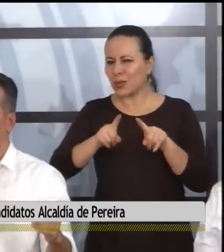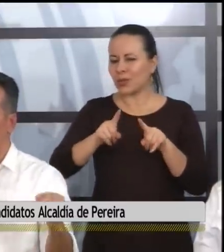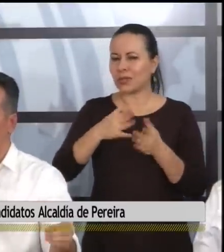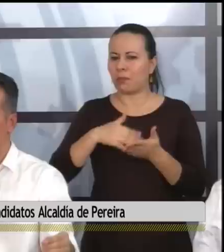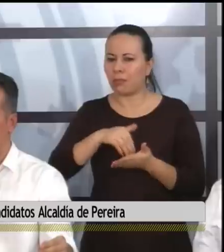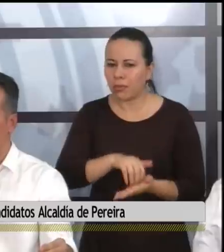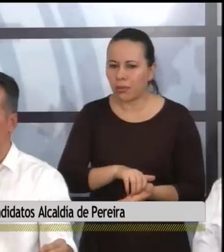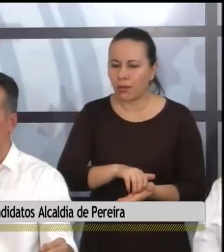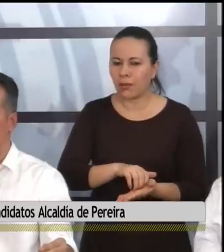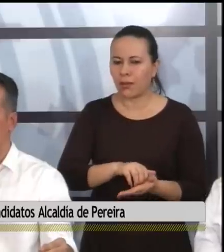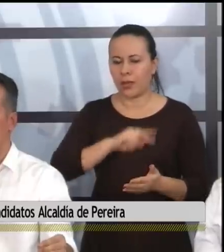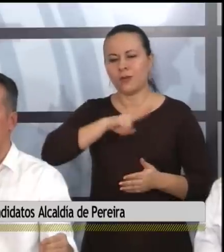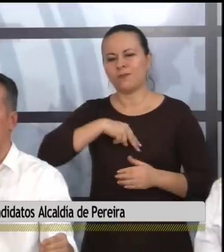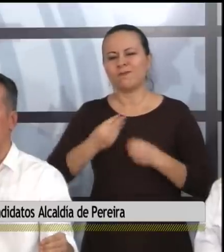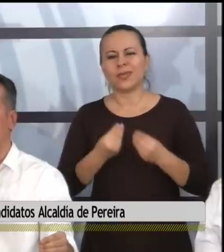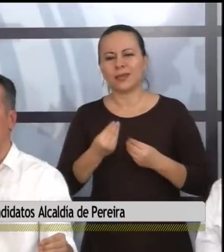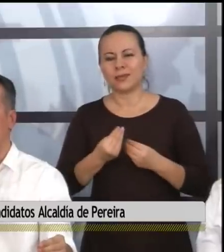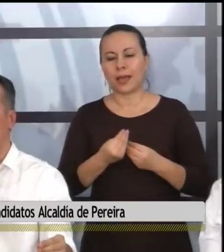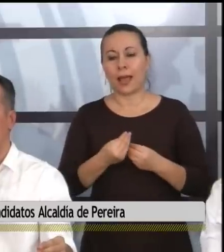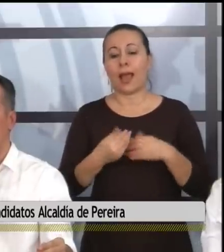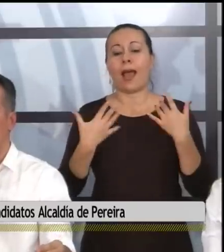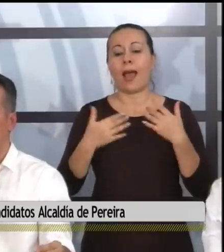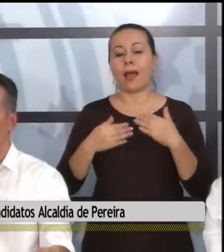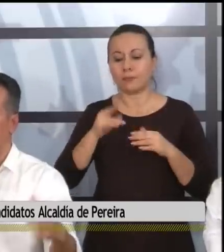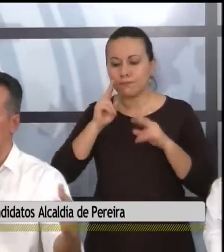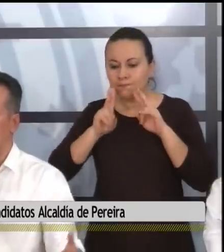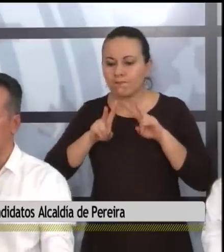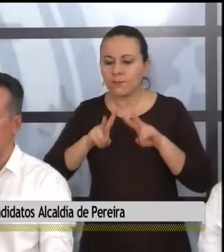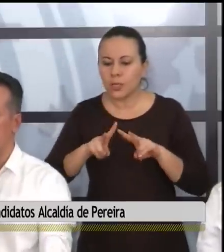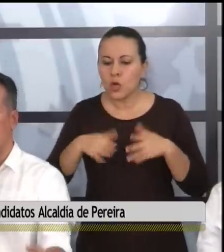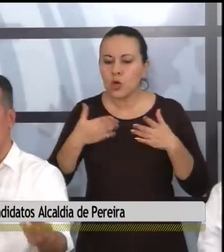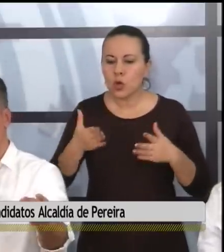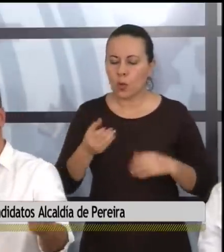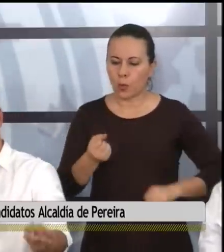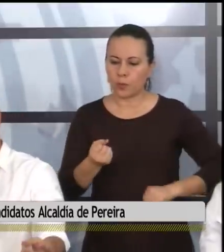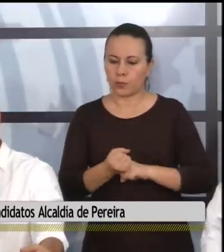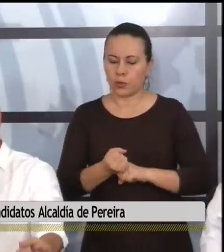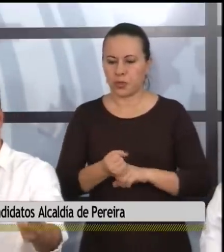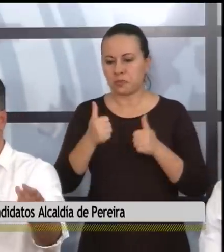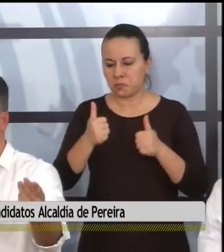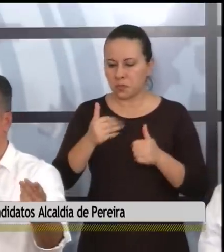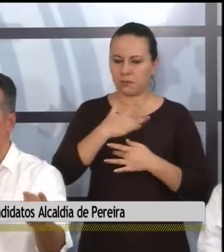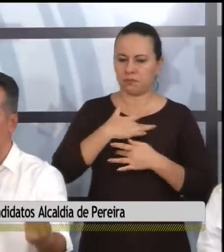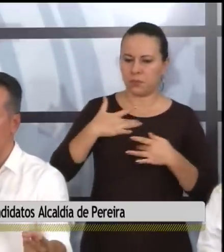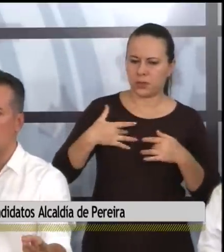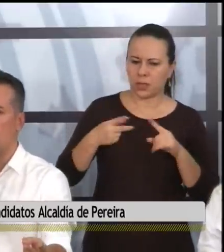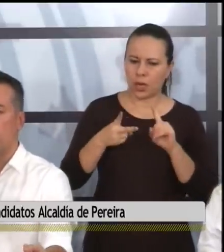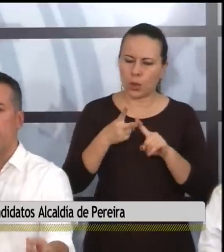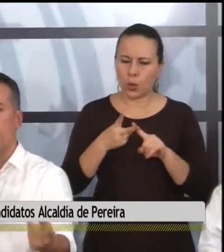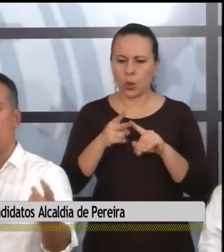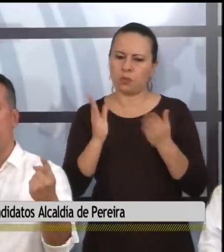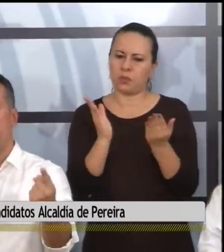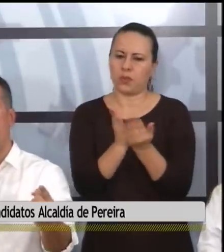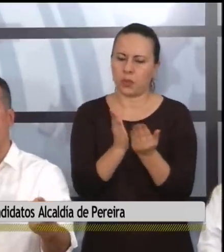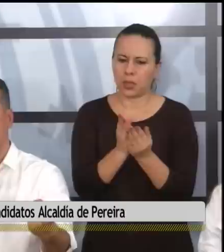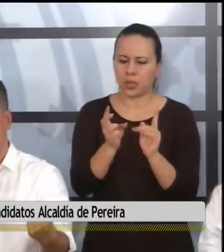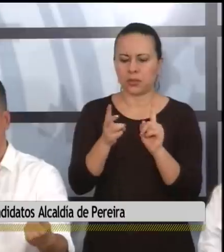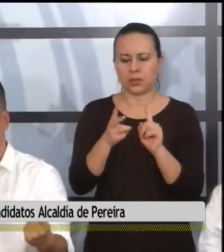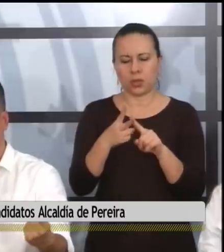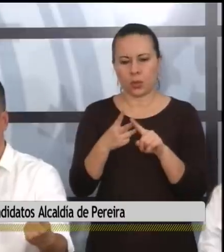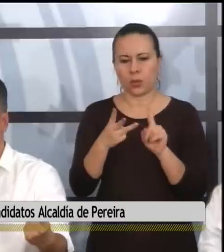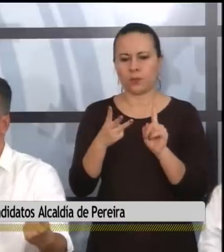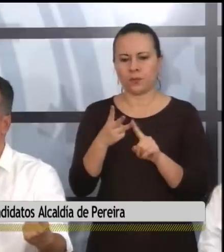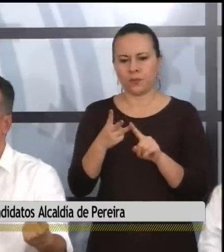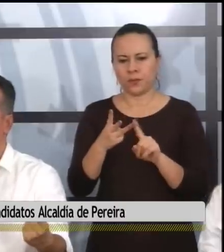entonces allí tenemos que nosotros entrar a intervenir para lograr un mejor desempeño en el tema de salud, en el tema de educación, en la oferta